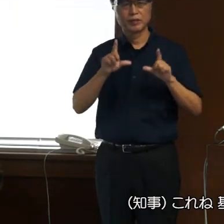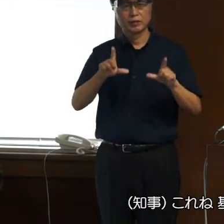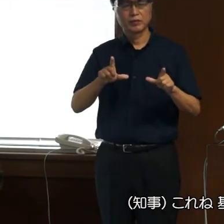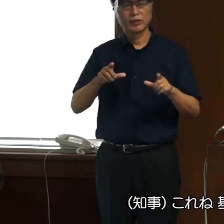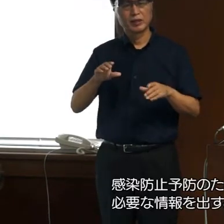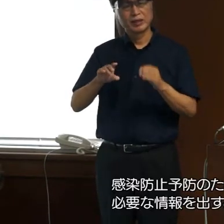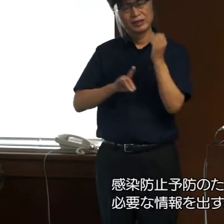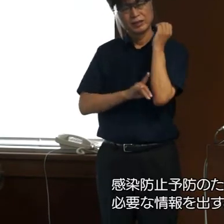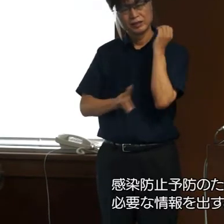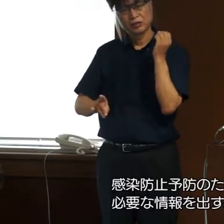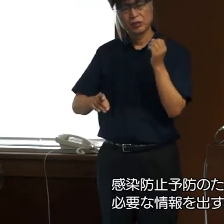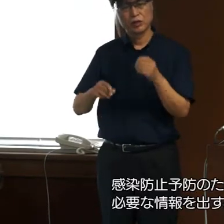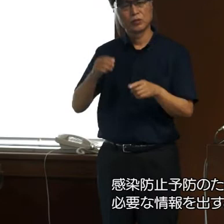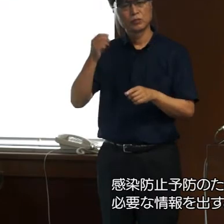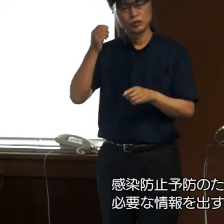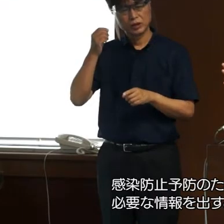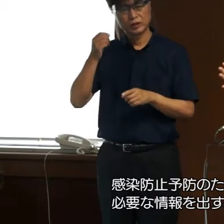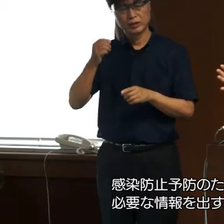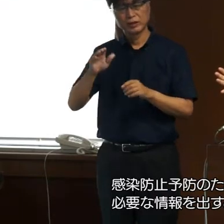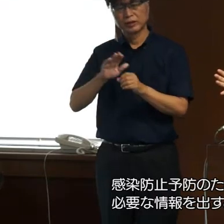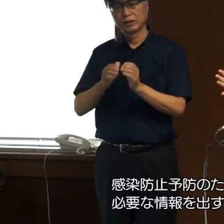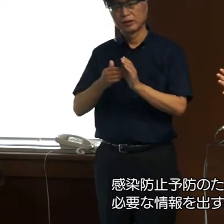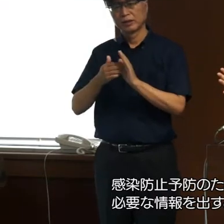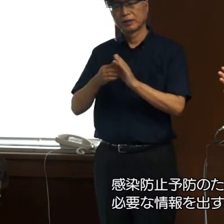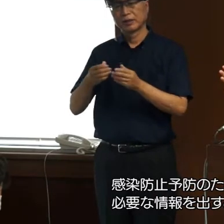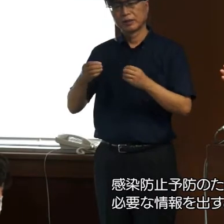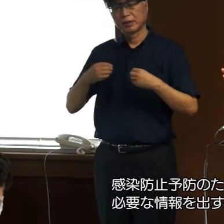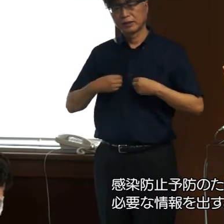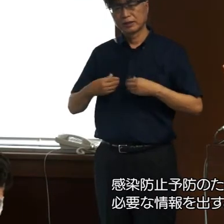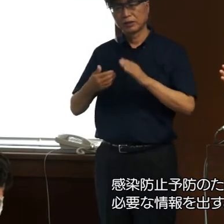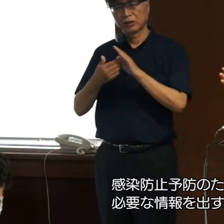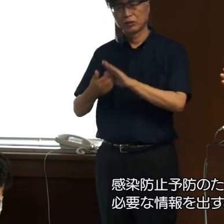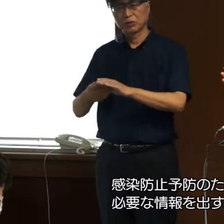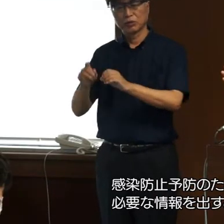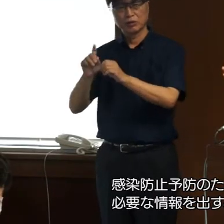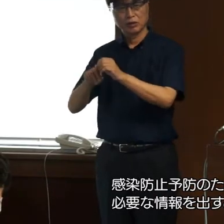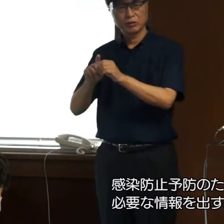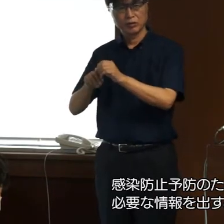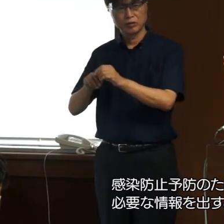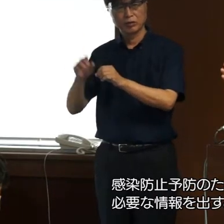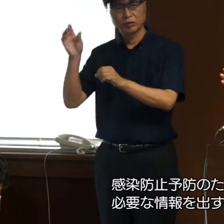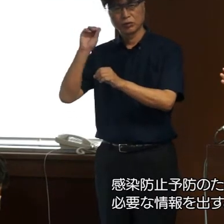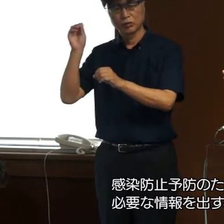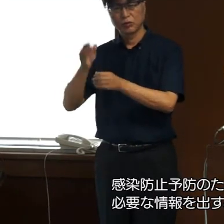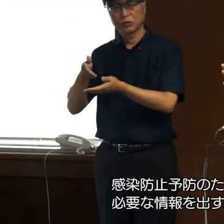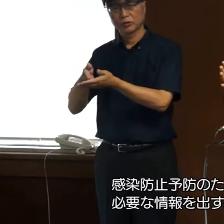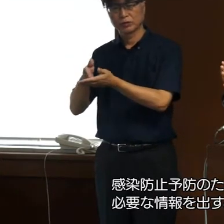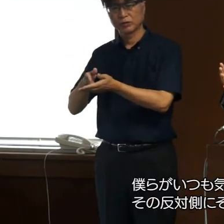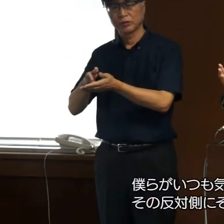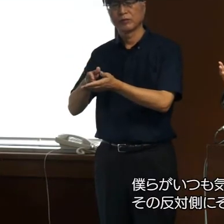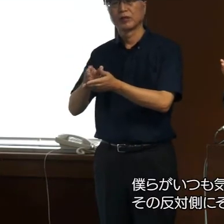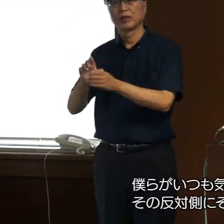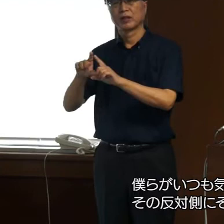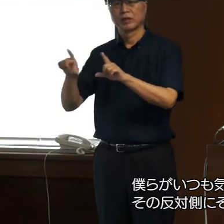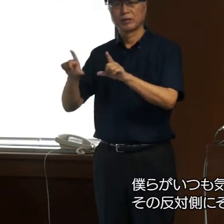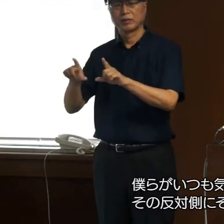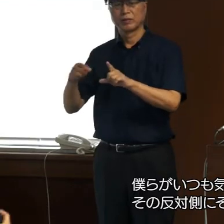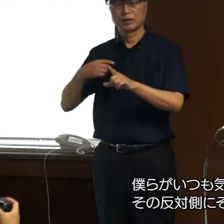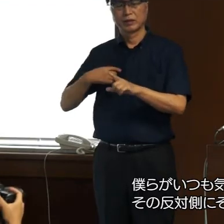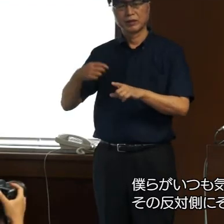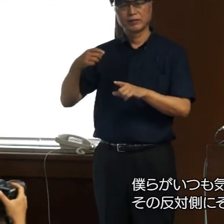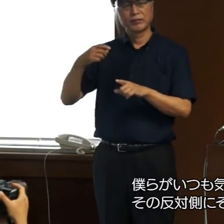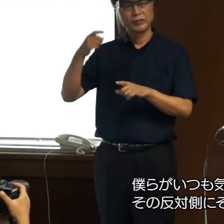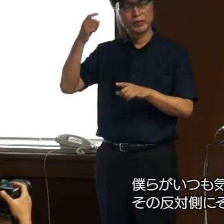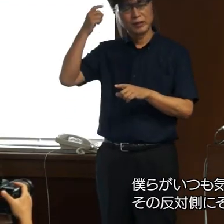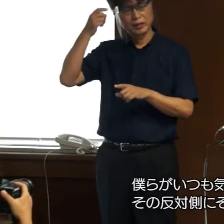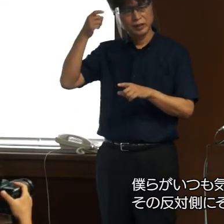くて、感染防止予防のために必要な情報を出すっていうことは分かります。僕らがいつも気にしているのはその